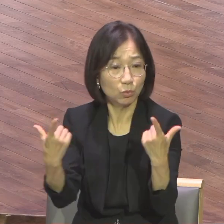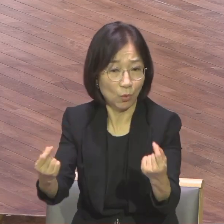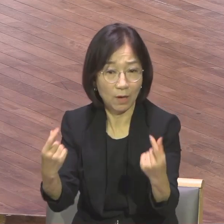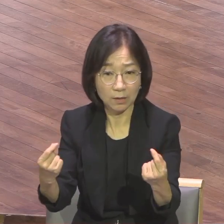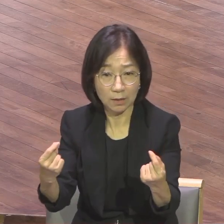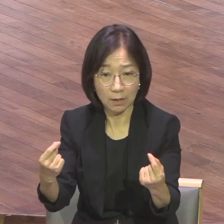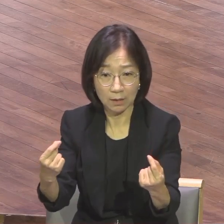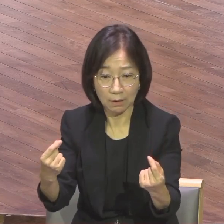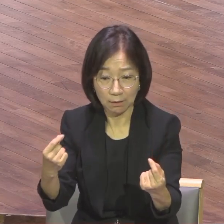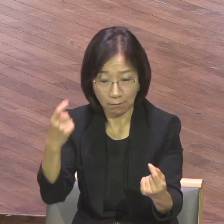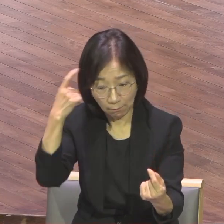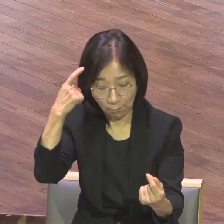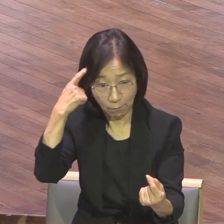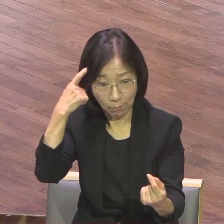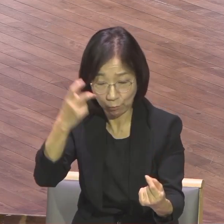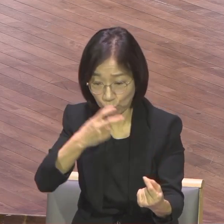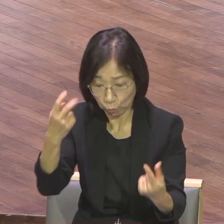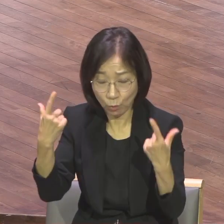똑같은 IQ인데